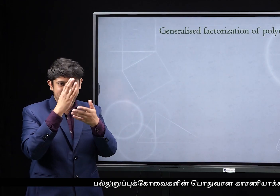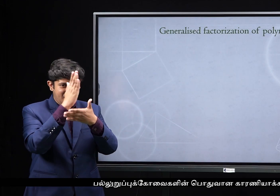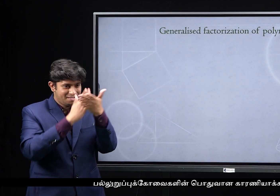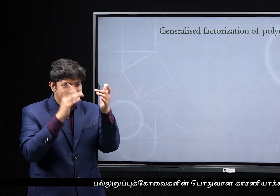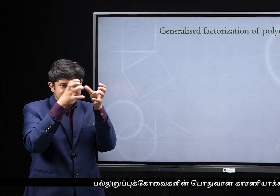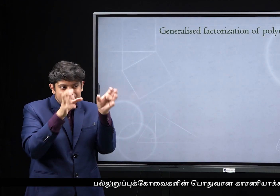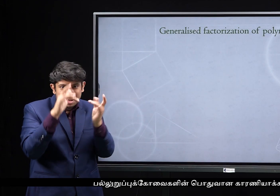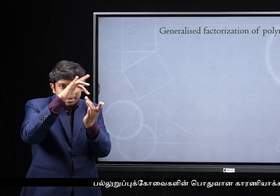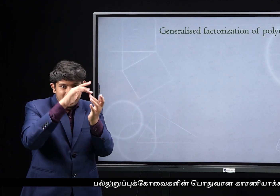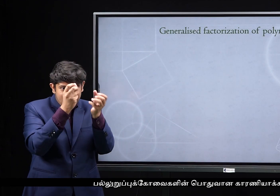காரணியாக்கம்.